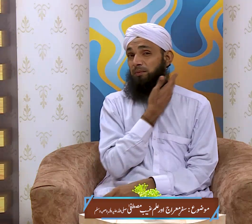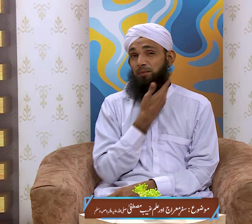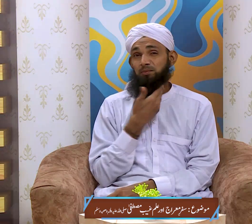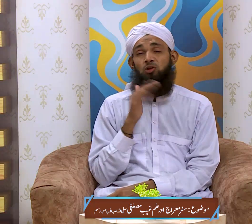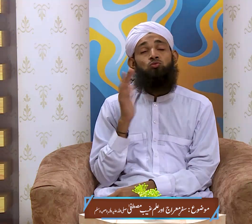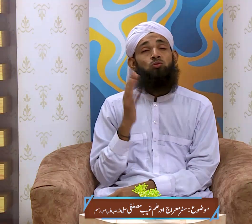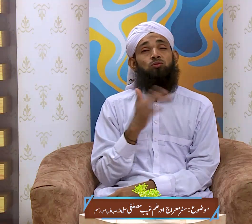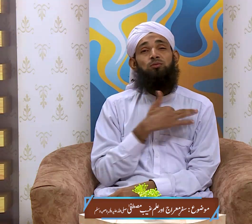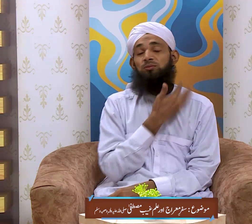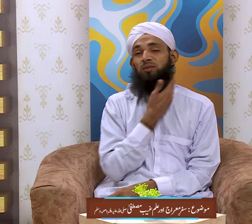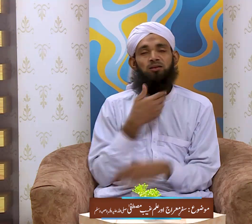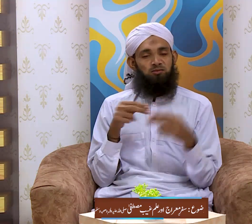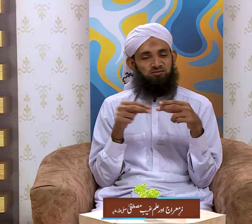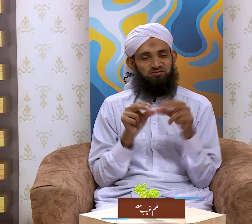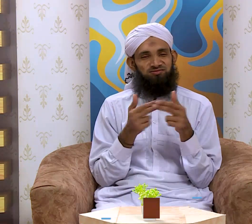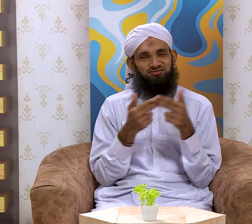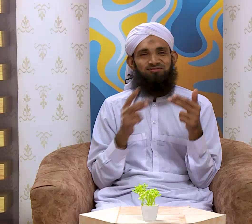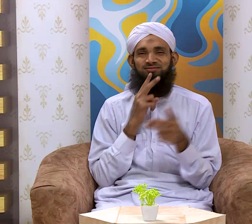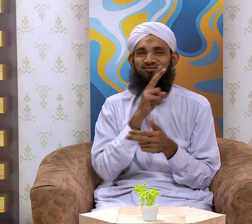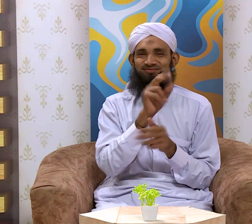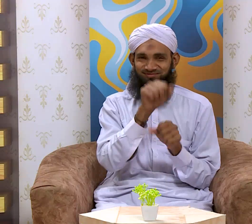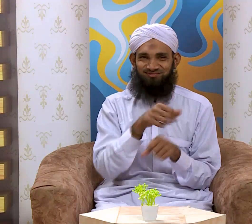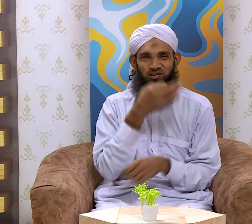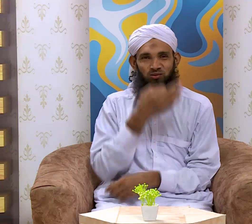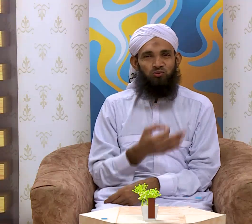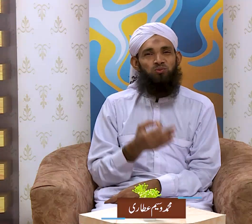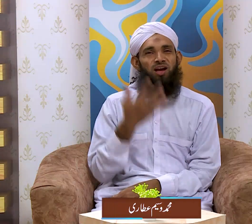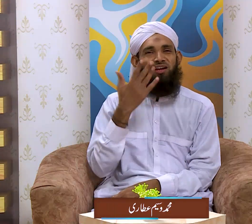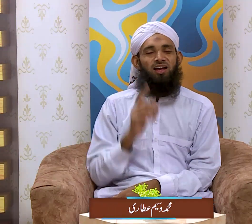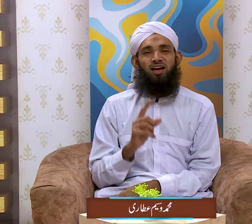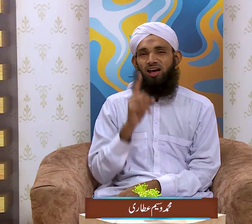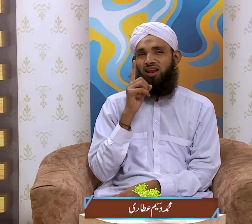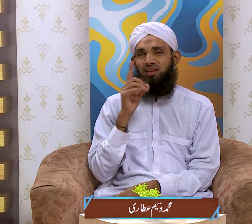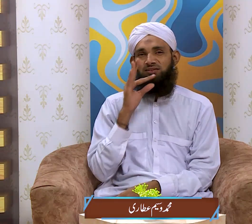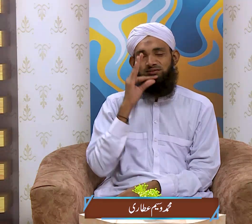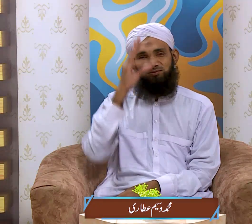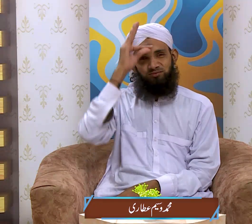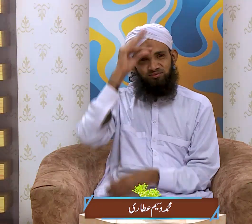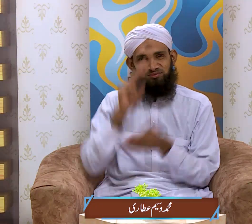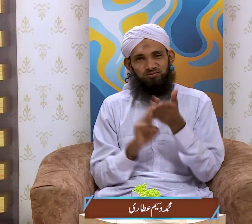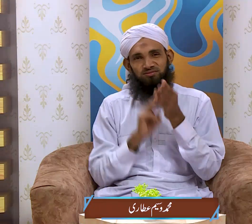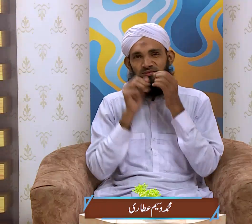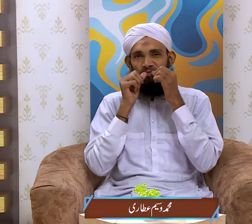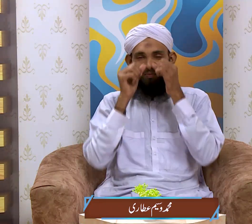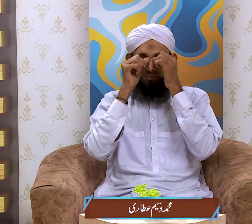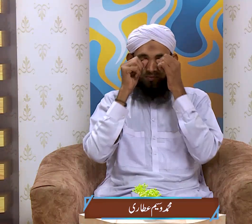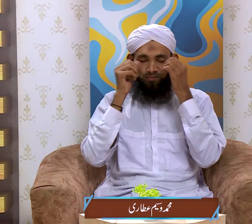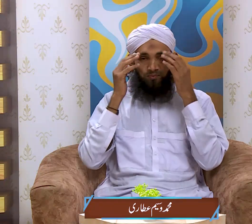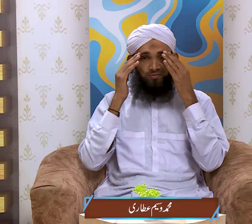ہیں وہ بیان بھی فرماتے ہیں۔ سبحان اللہ۔ اللہ پاک نے اپنے حبیب مکرم صلی اللہ علیہ وآلہ وبارک وسلم کو